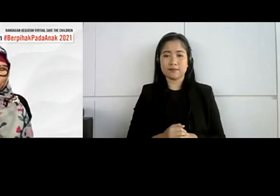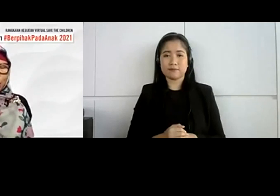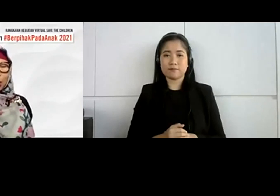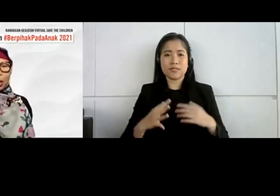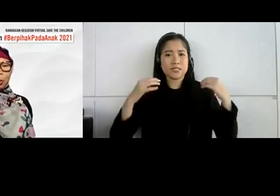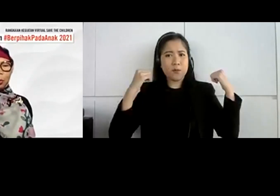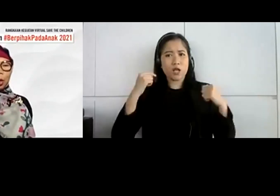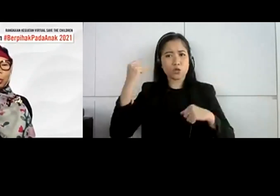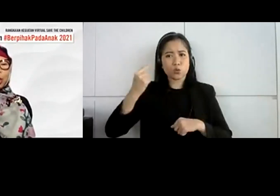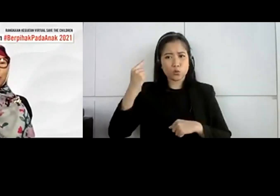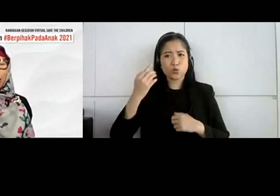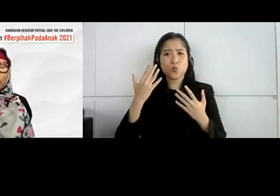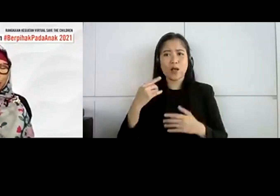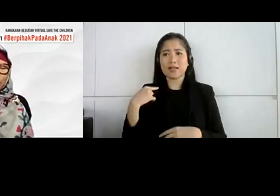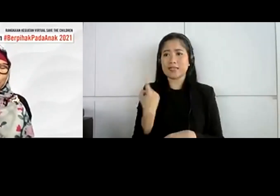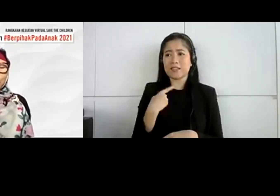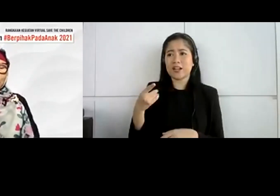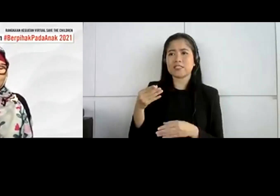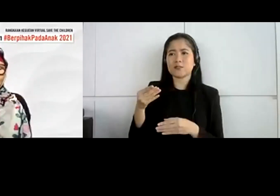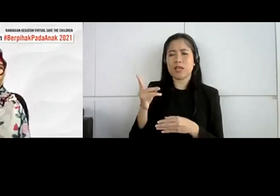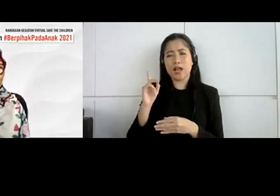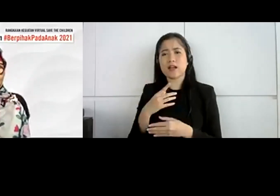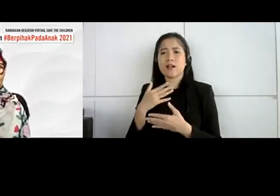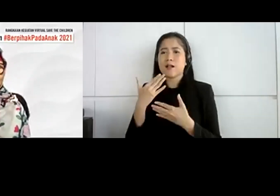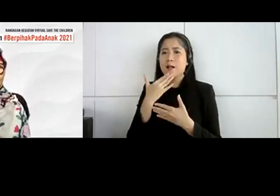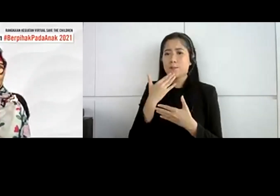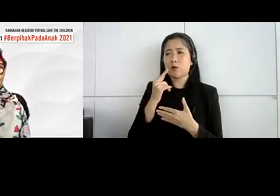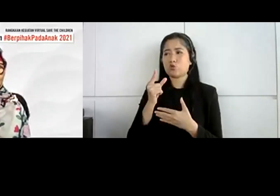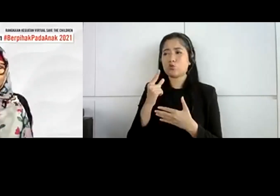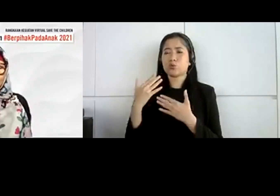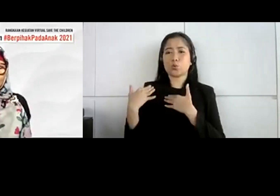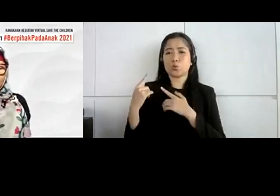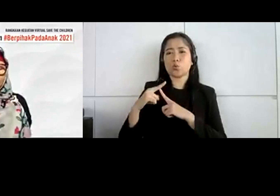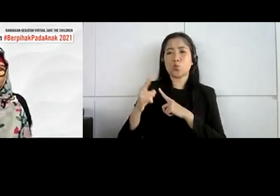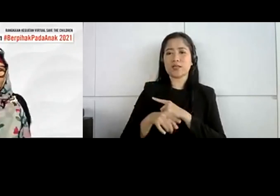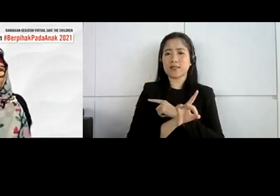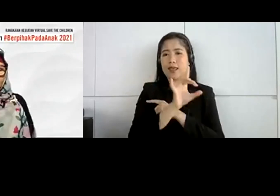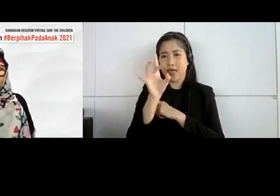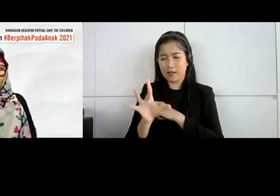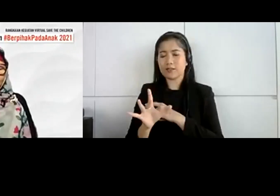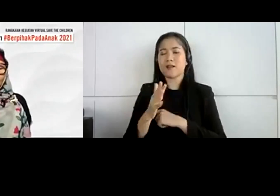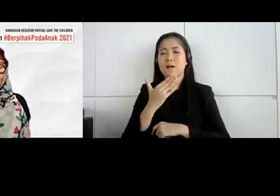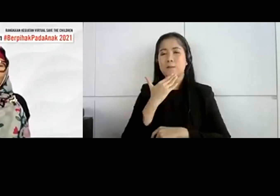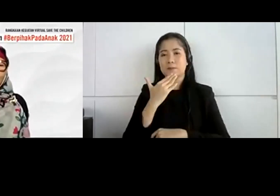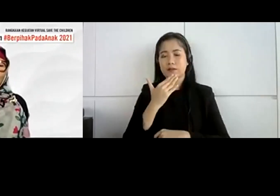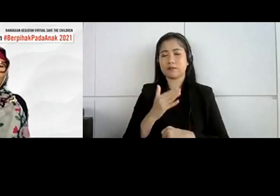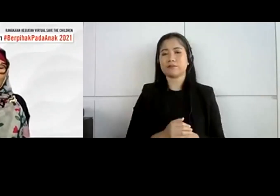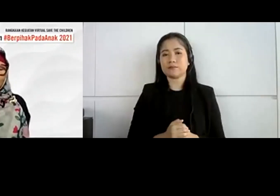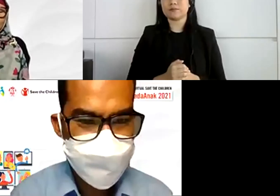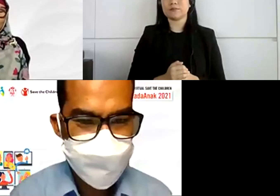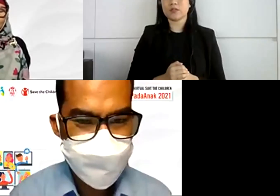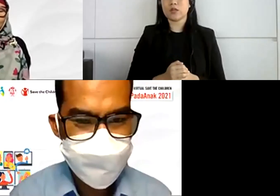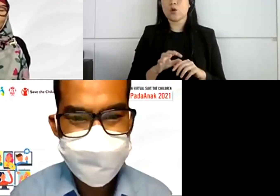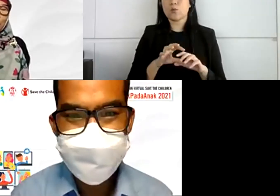terus, mudah-mudahan kita semua diberi kemudahan dalam menjalankan tugas-tugas berikutnya. Buah rambutan,